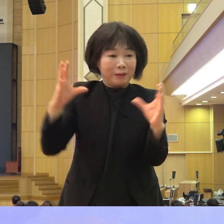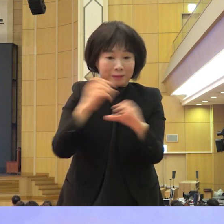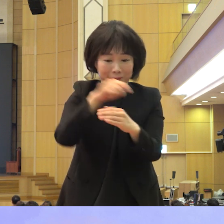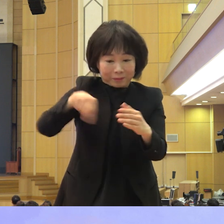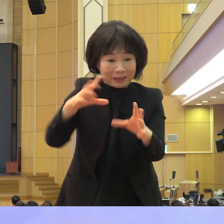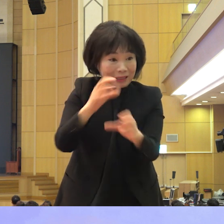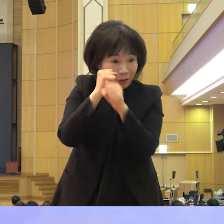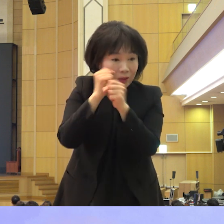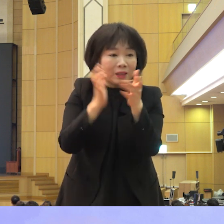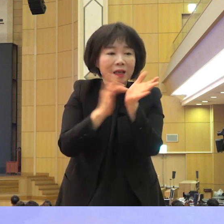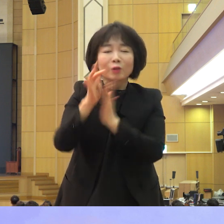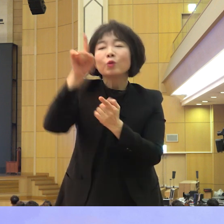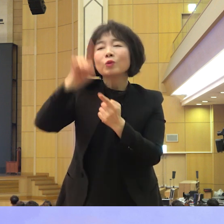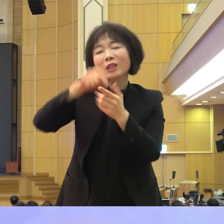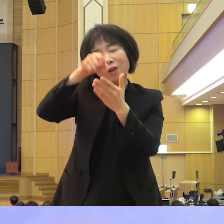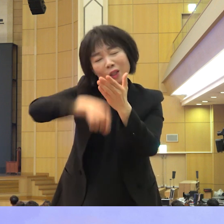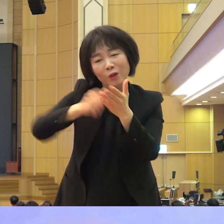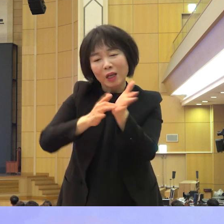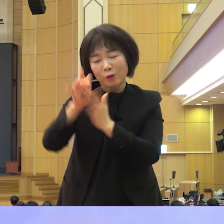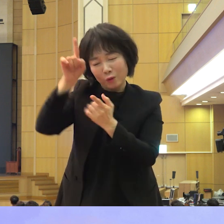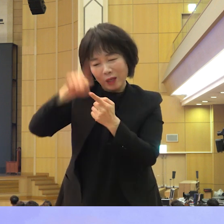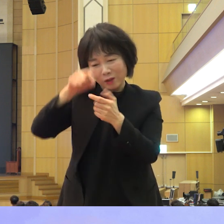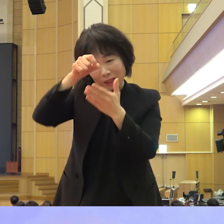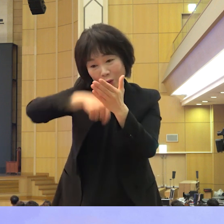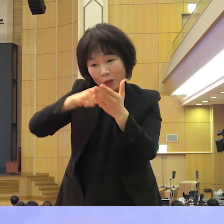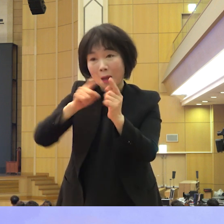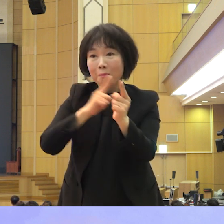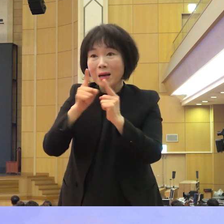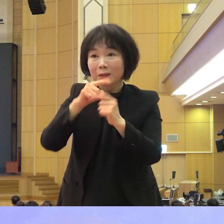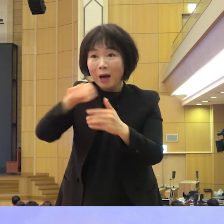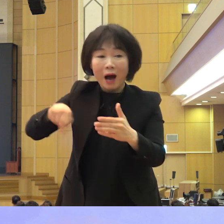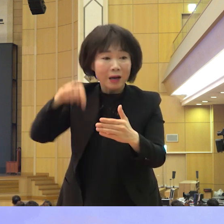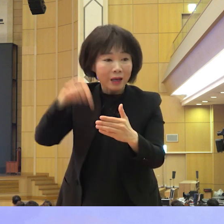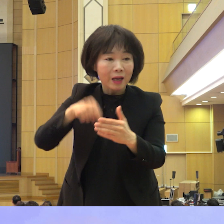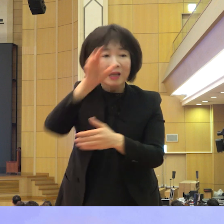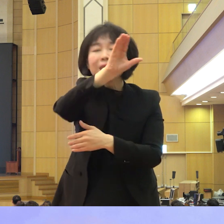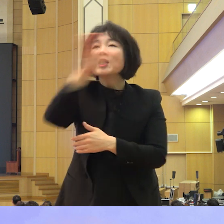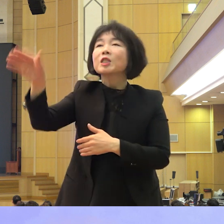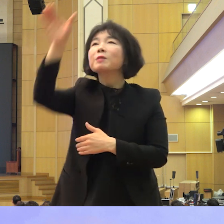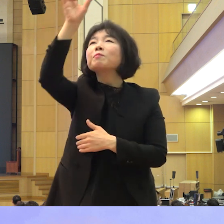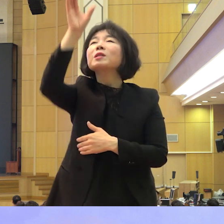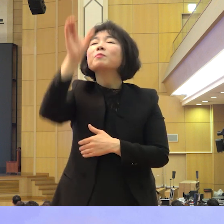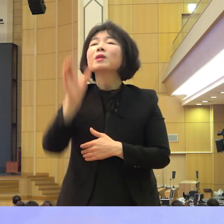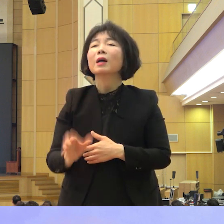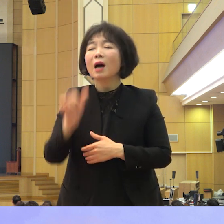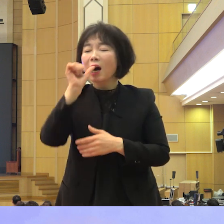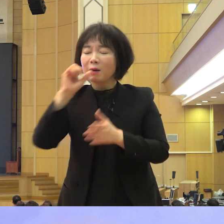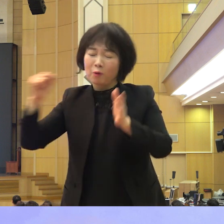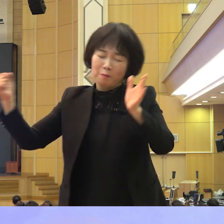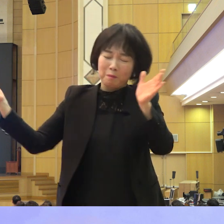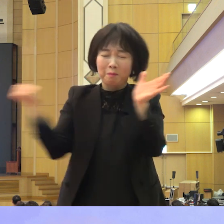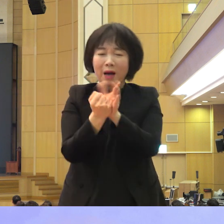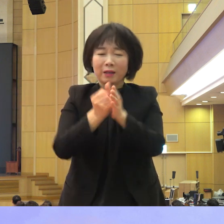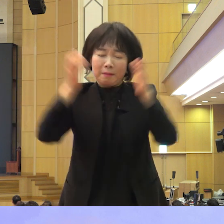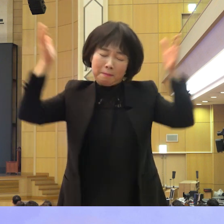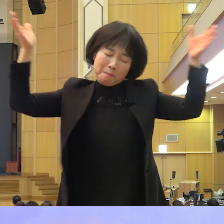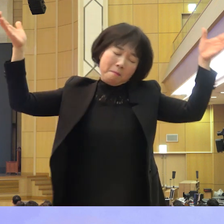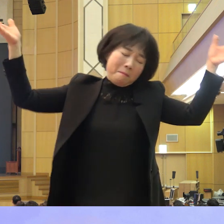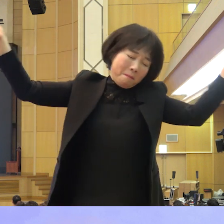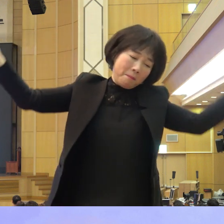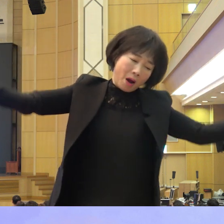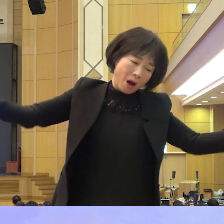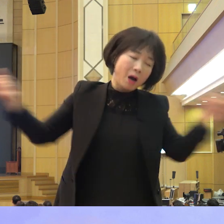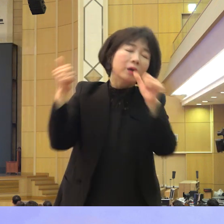대해서 기록됐고 예수님에 대해서 기록했는데 십자가 지시고 소위 사활대속에 대해서